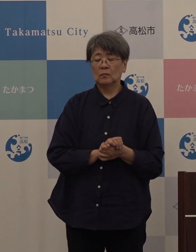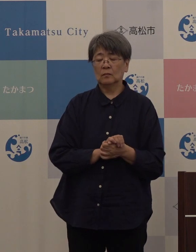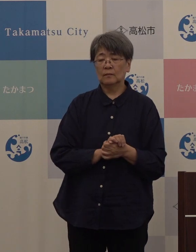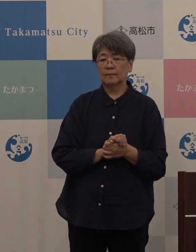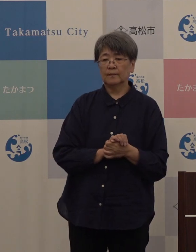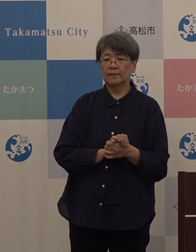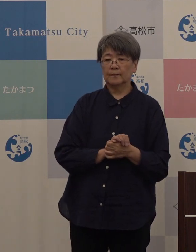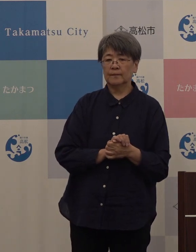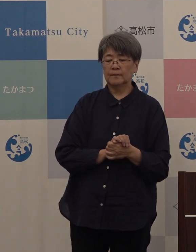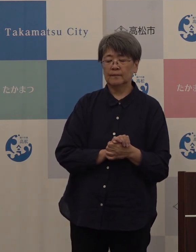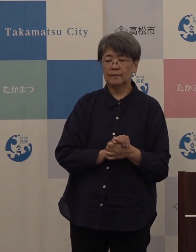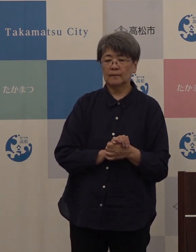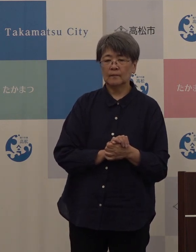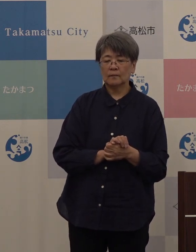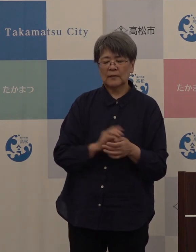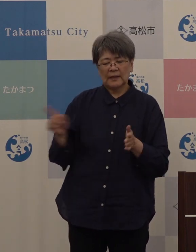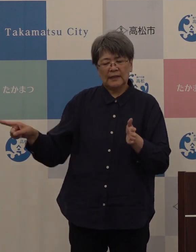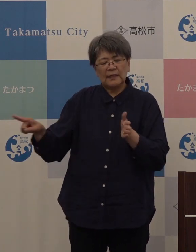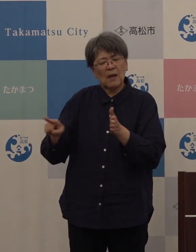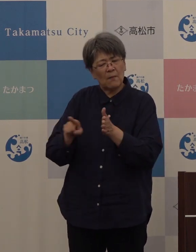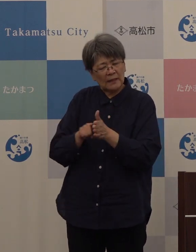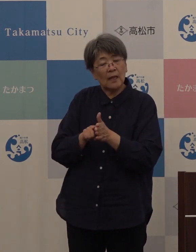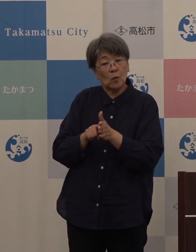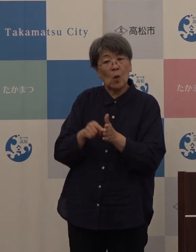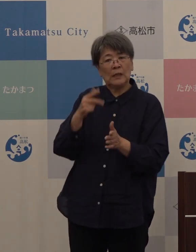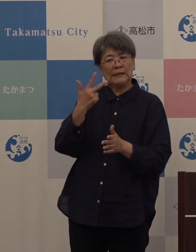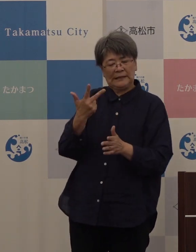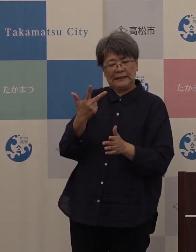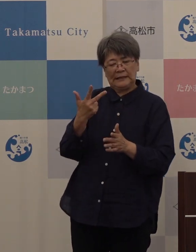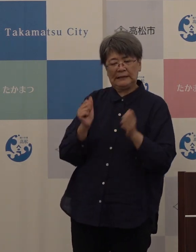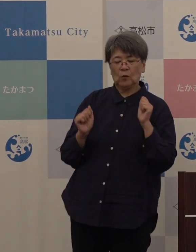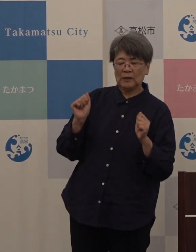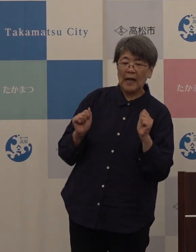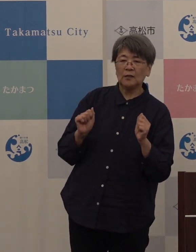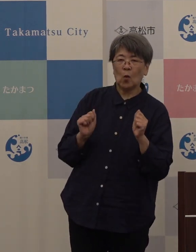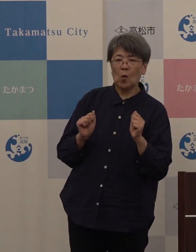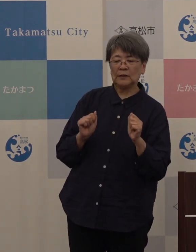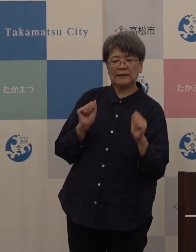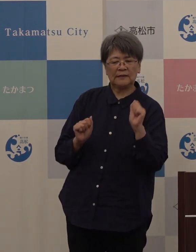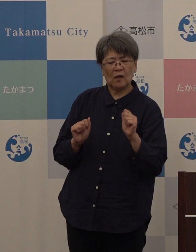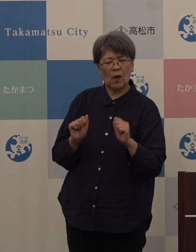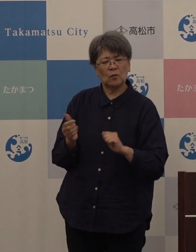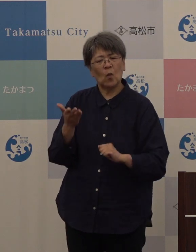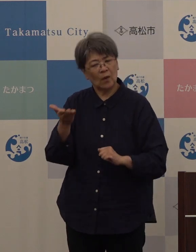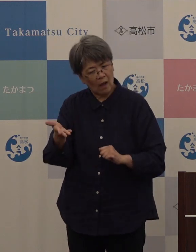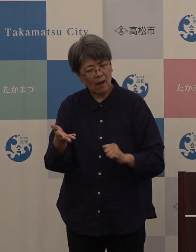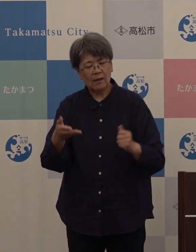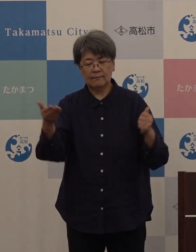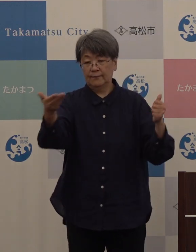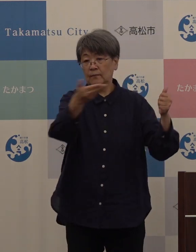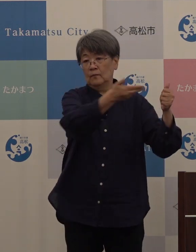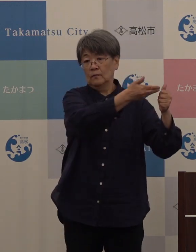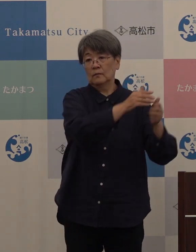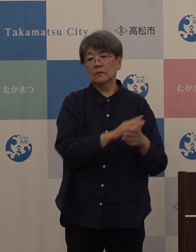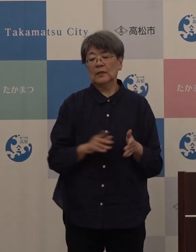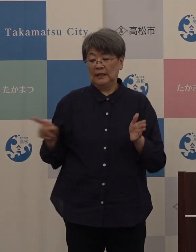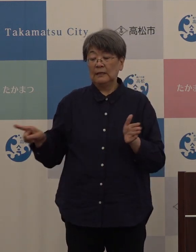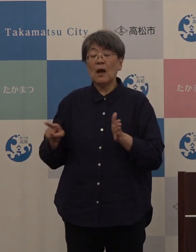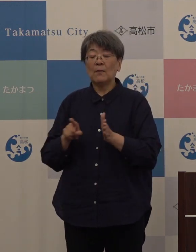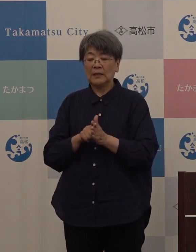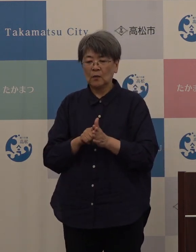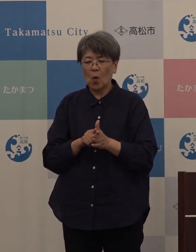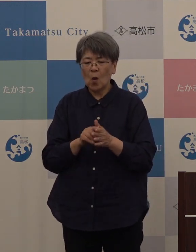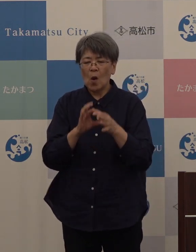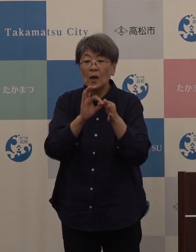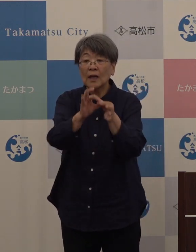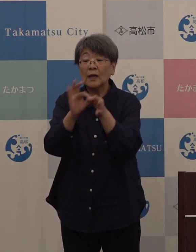ということになっているんですけど、これまでの市の対応について市長としてはこうどういうふうにお考えになられていますか。 はい、まあ、これまでも関係者